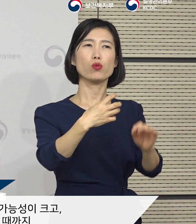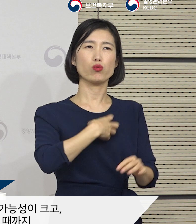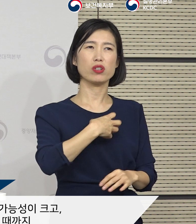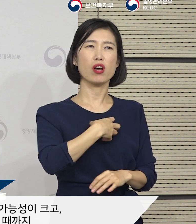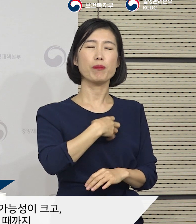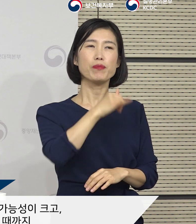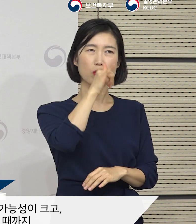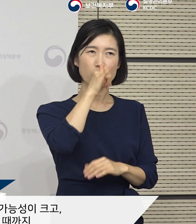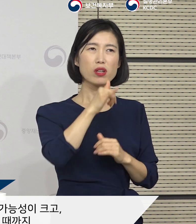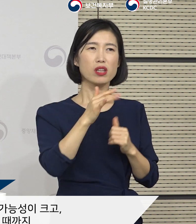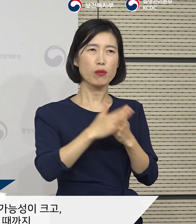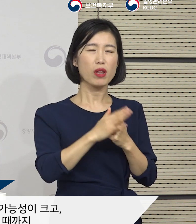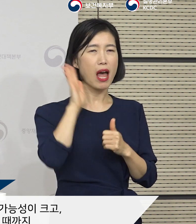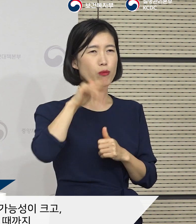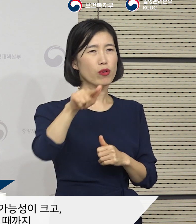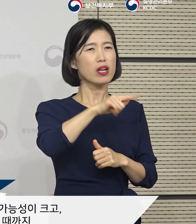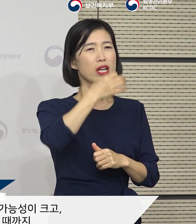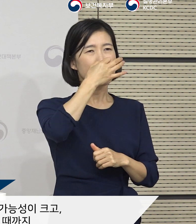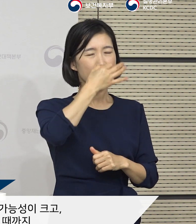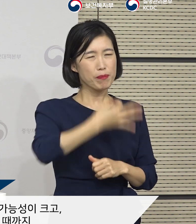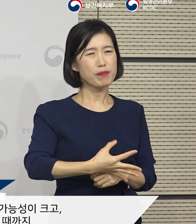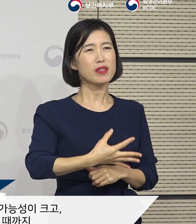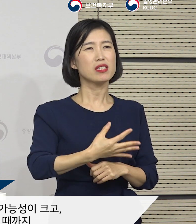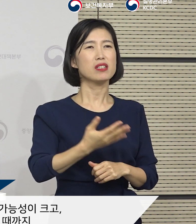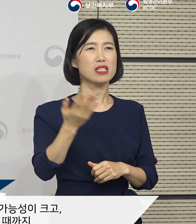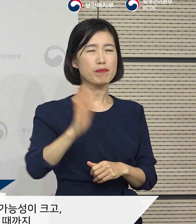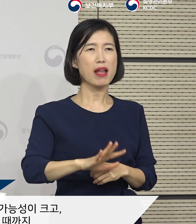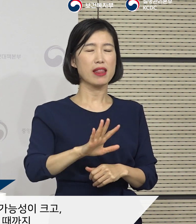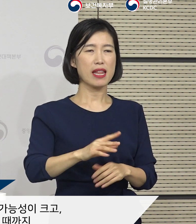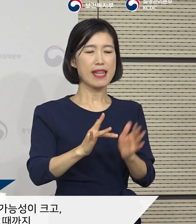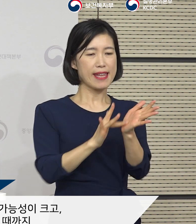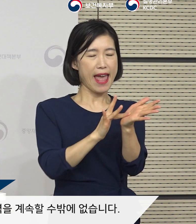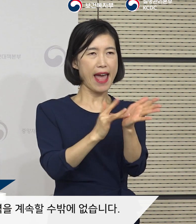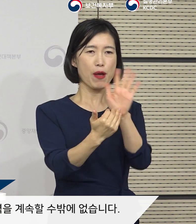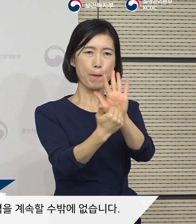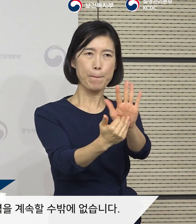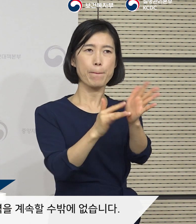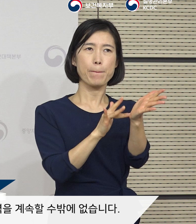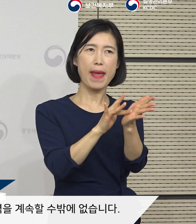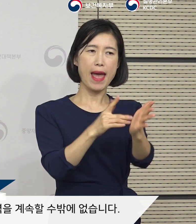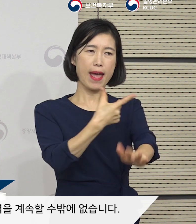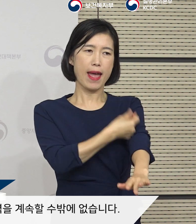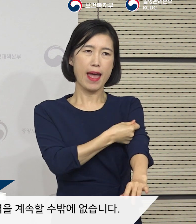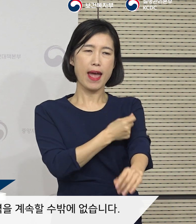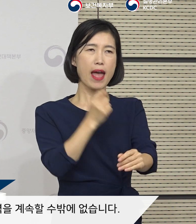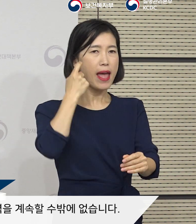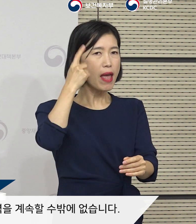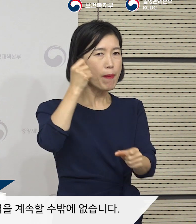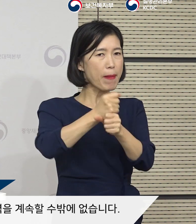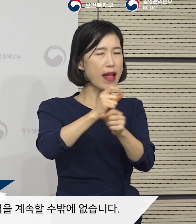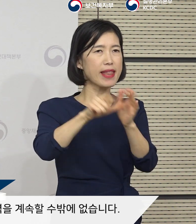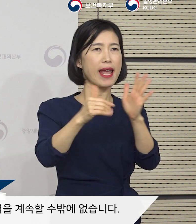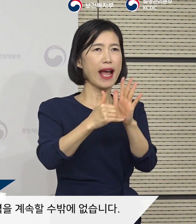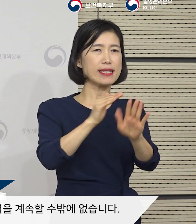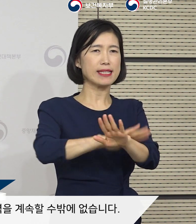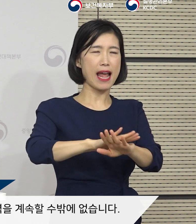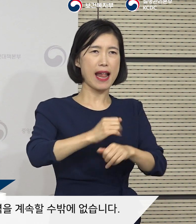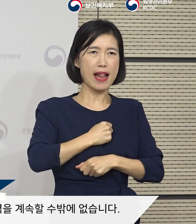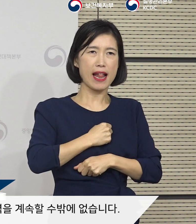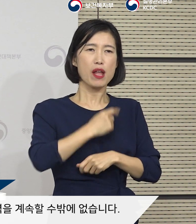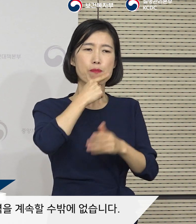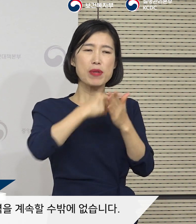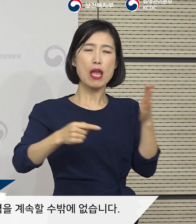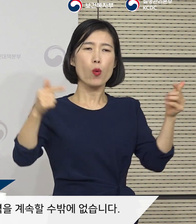크고 힘들고 어렵더라도 우리는 백신이나 치료제가 개발될 때까지 코로나19의 확산을 저지하고 피해를